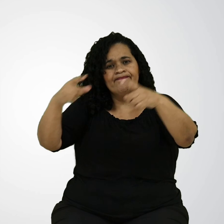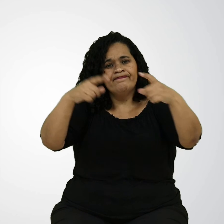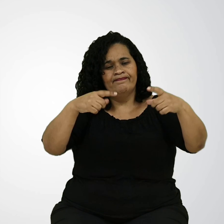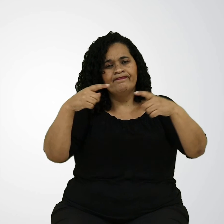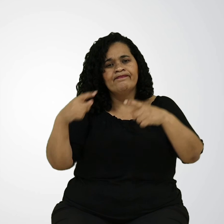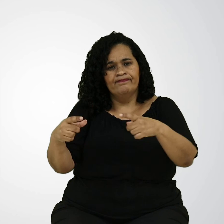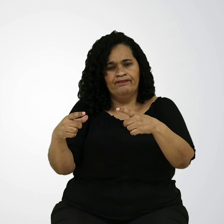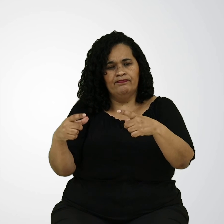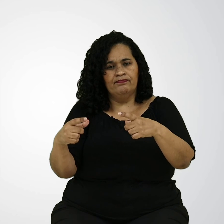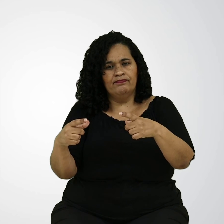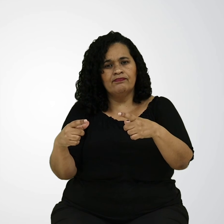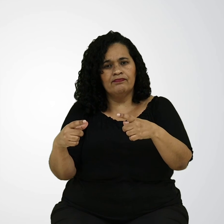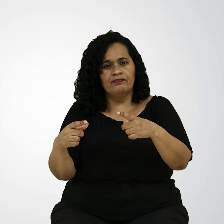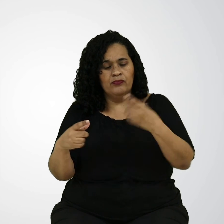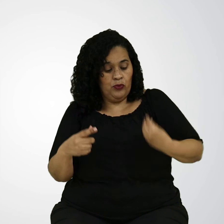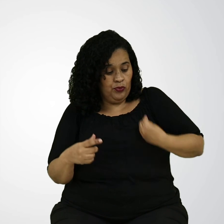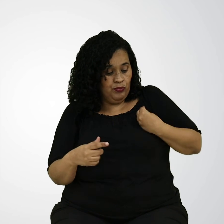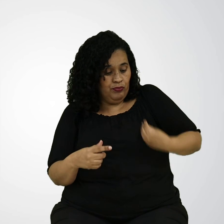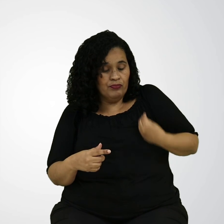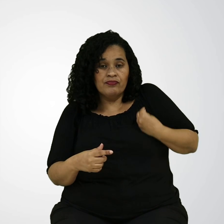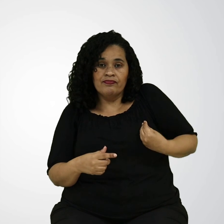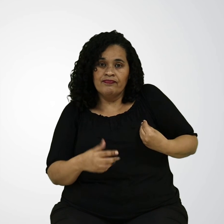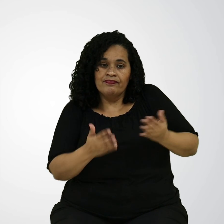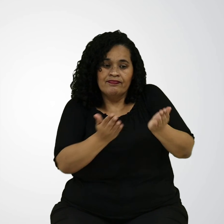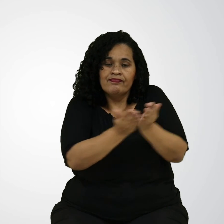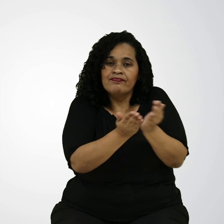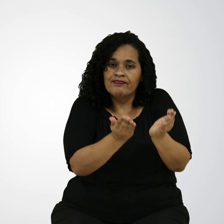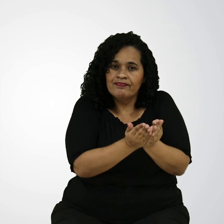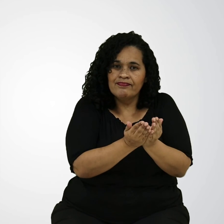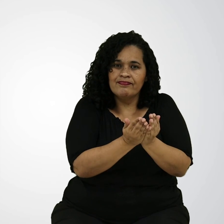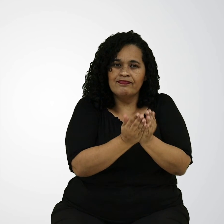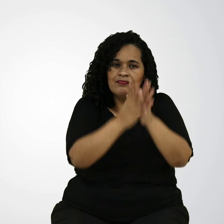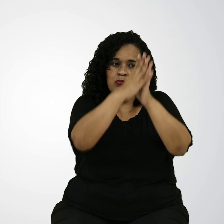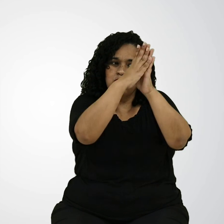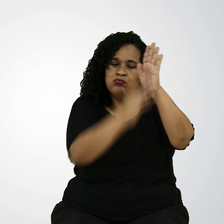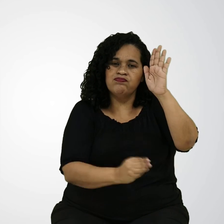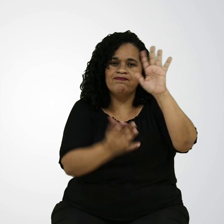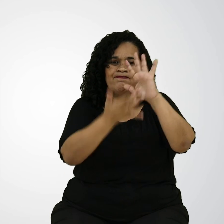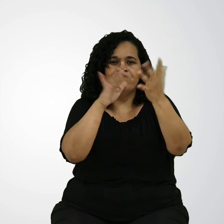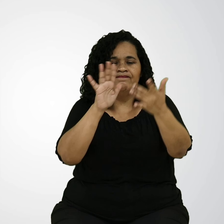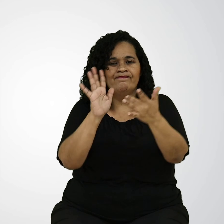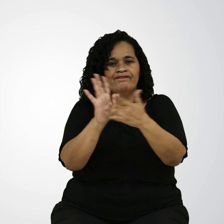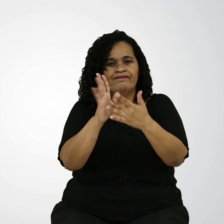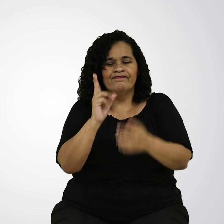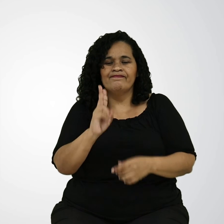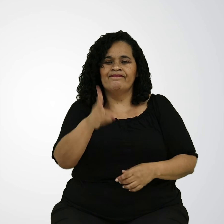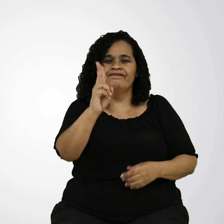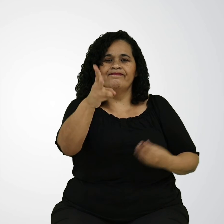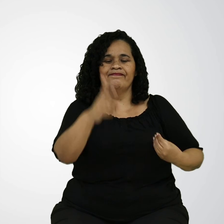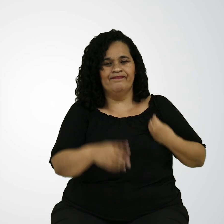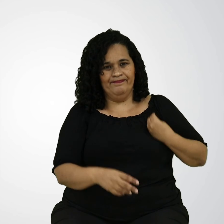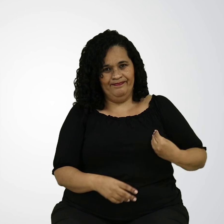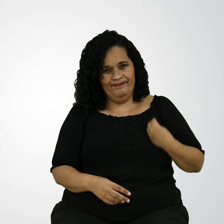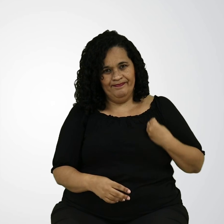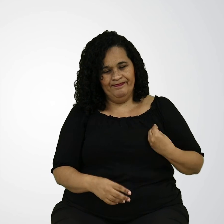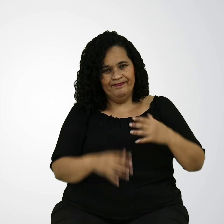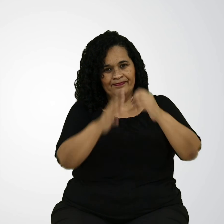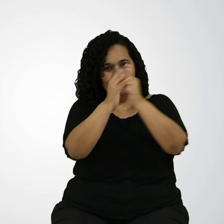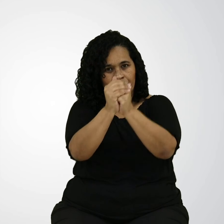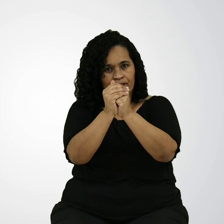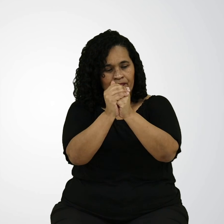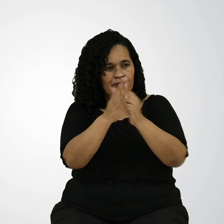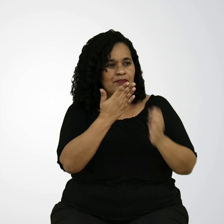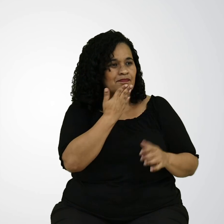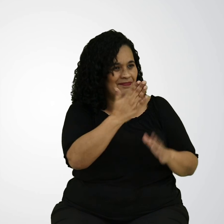o estilo de vida cristão, o estilo de vida baseado na vida de Jesus esteja presente na nossa vida. Amém, amém. Ora pra